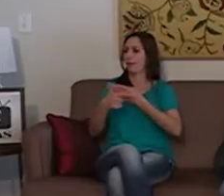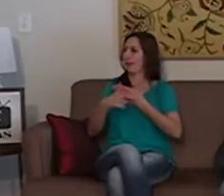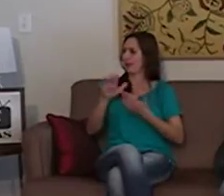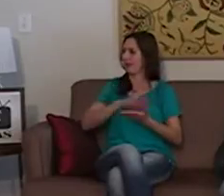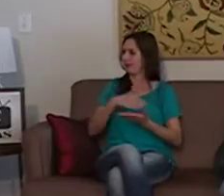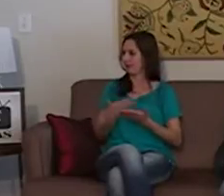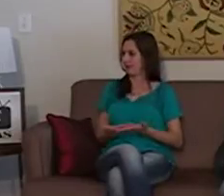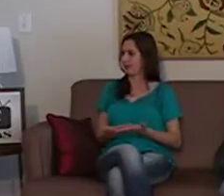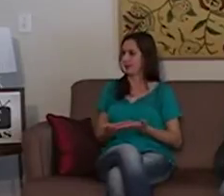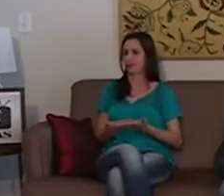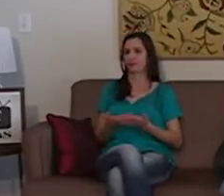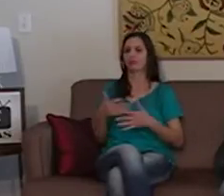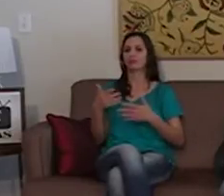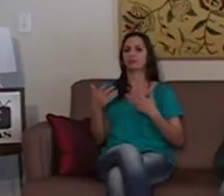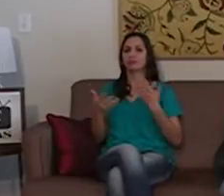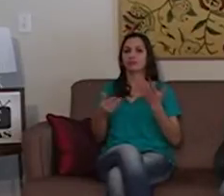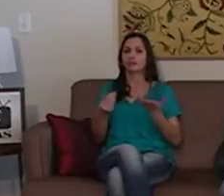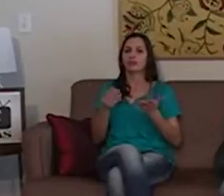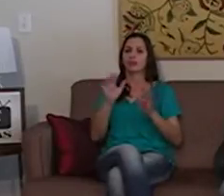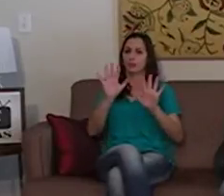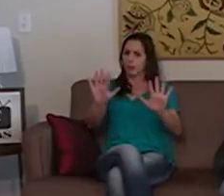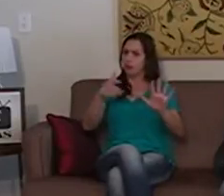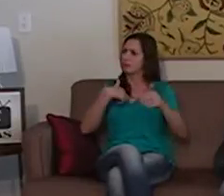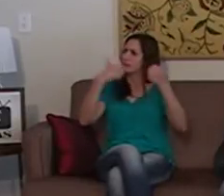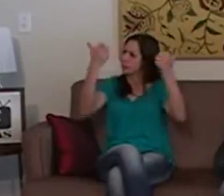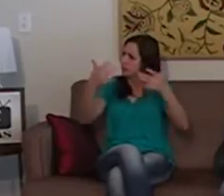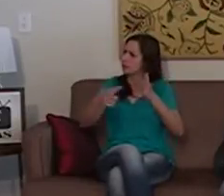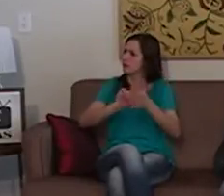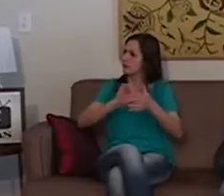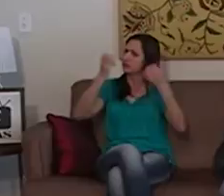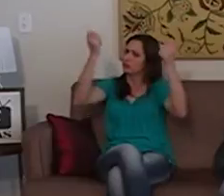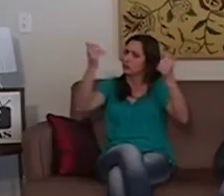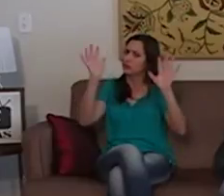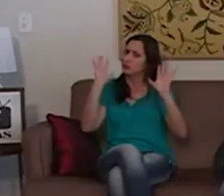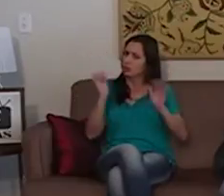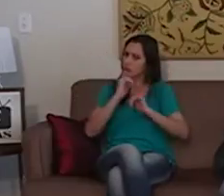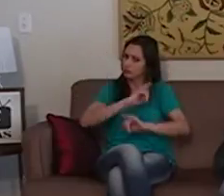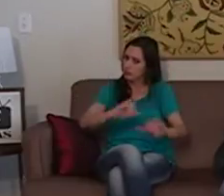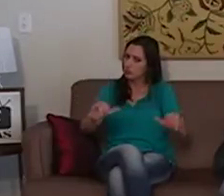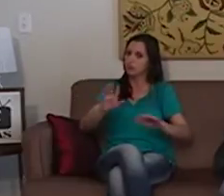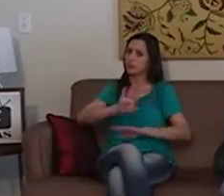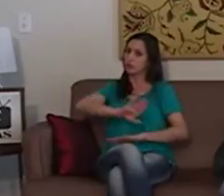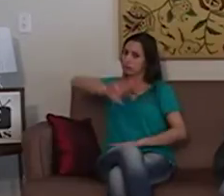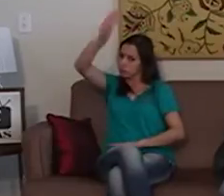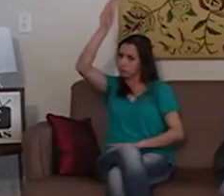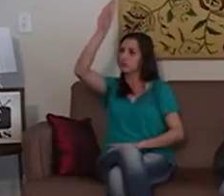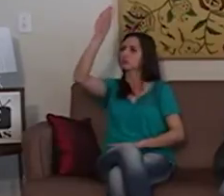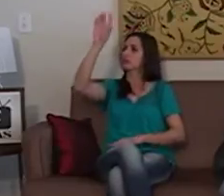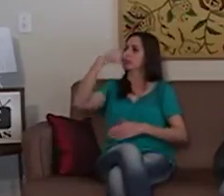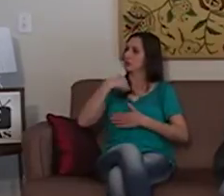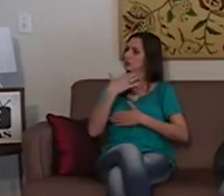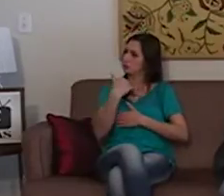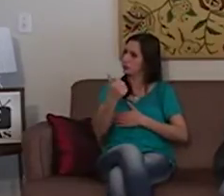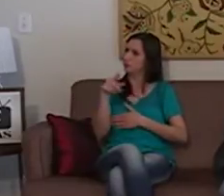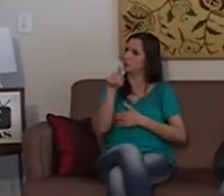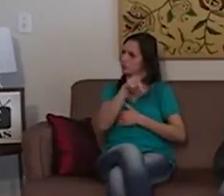como é que funciona, e quando eles querem fazer alguma pergunta, eles podem levantar a mão para falar diretamente comigo, e não